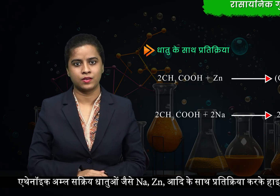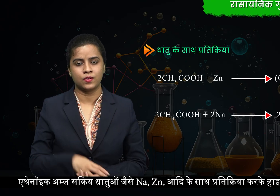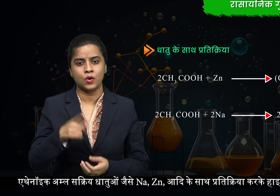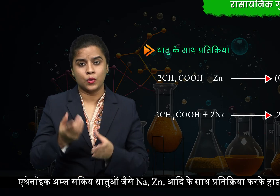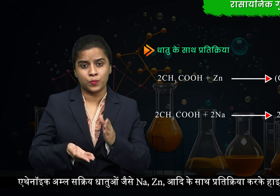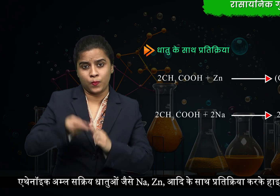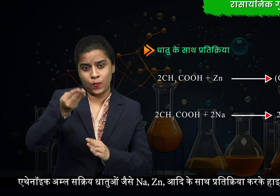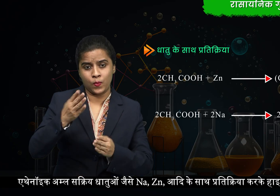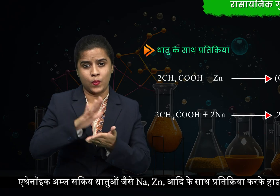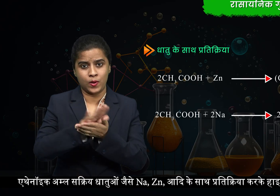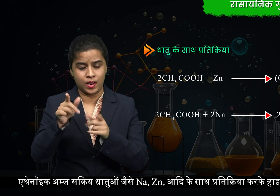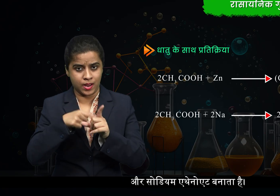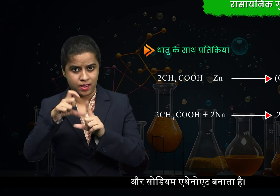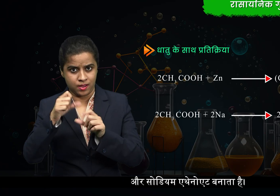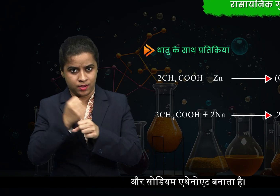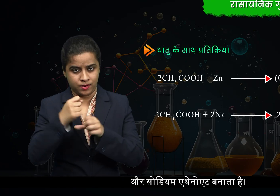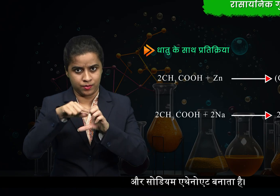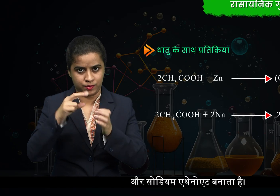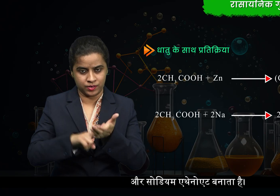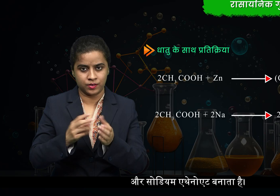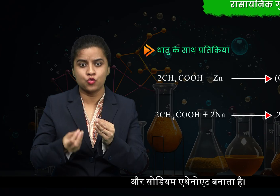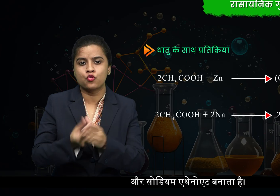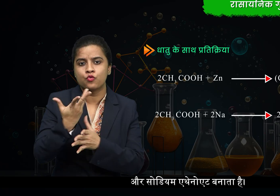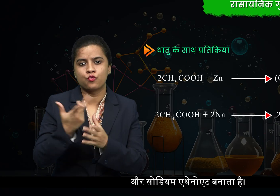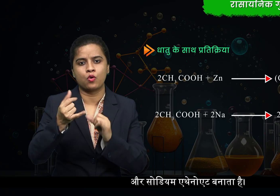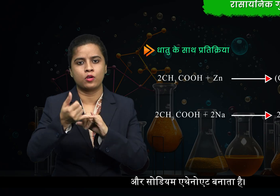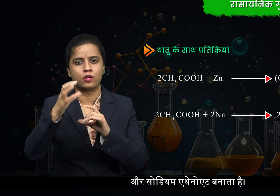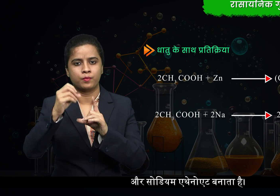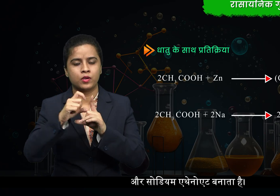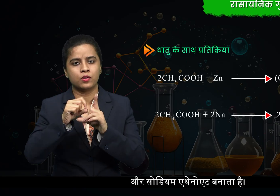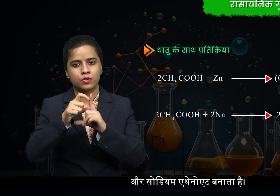हाइड्रोजन को मुक्त करता है और सोडियम एथेनॉइड बनाता है।